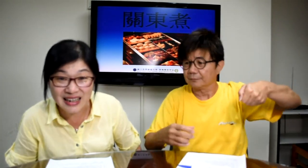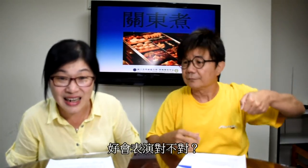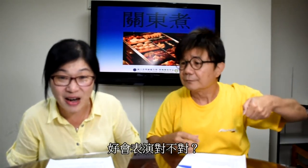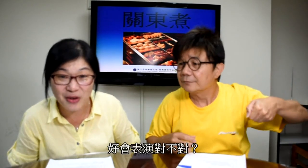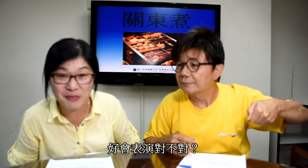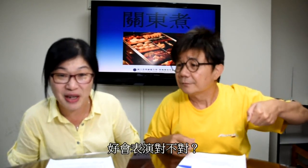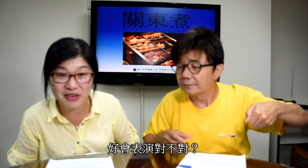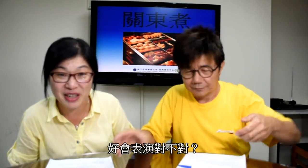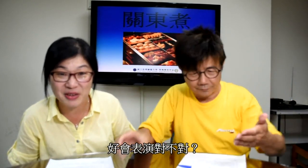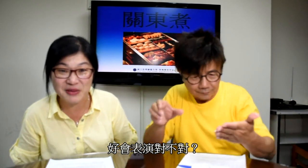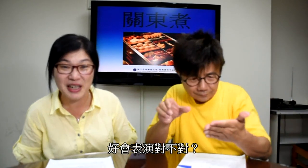好会表演，对不对？